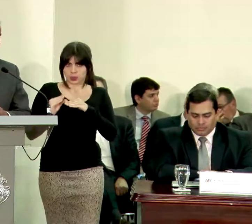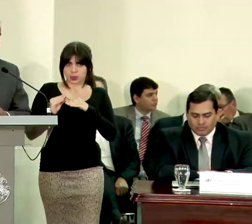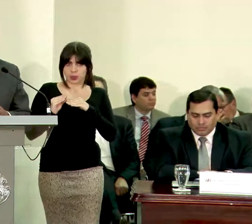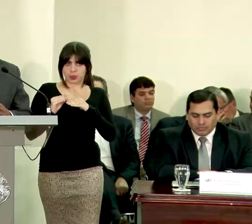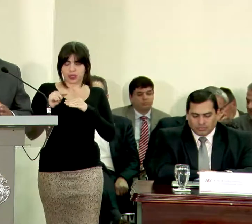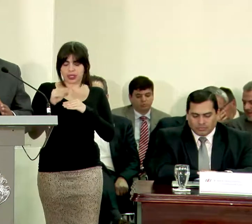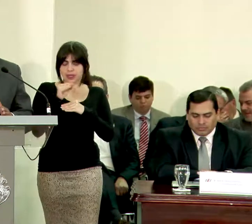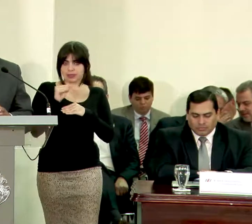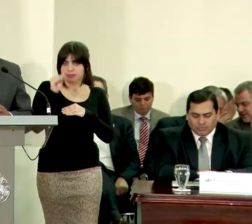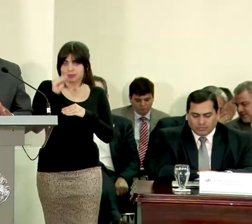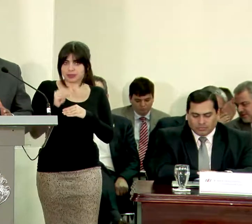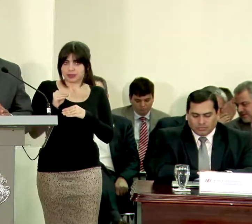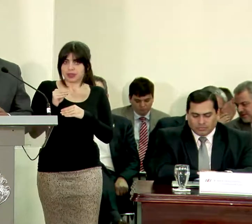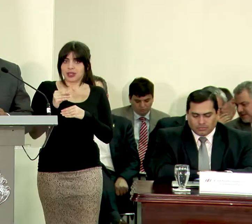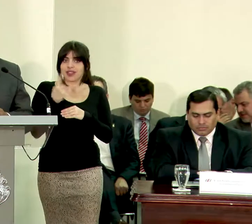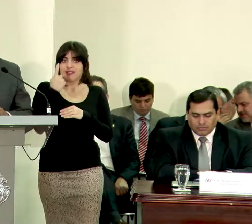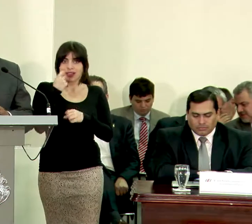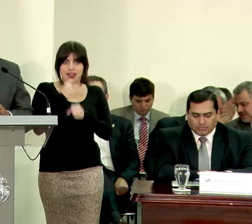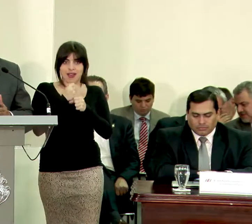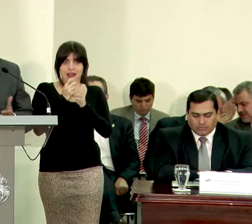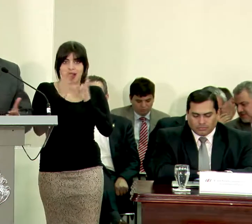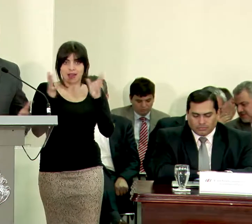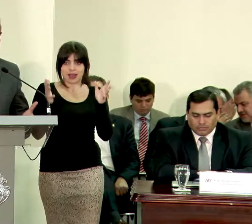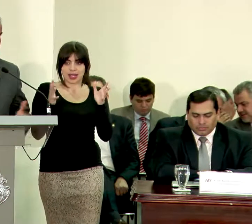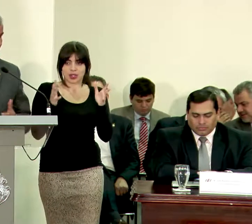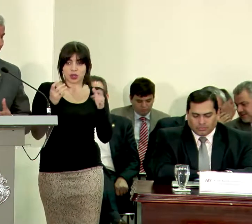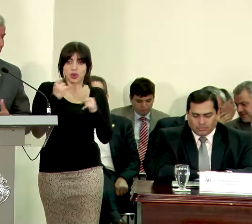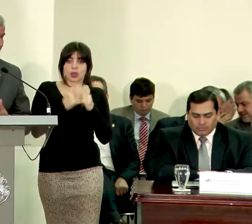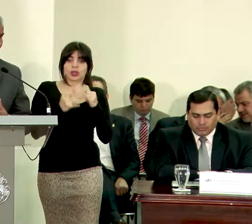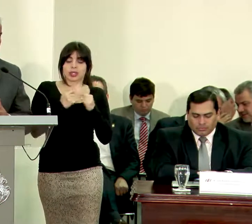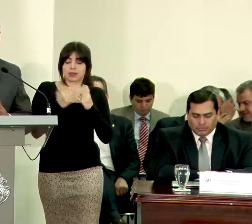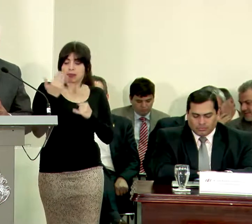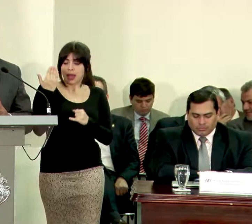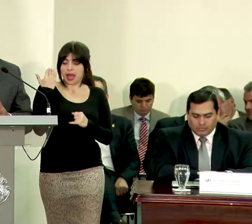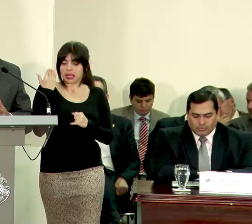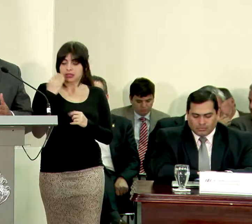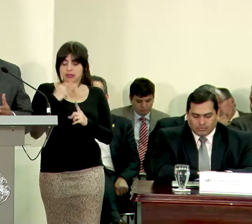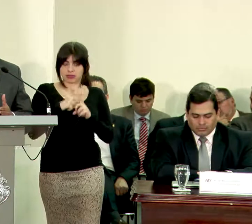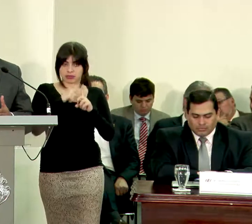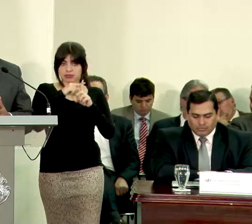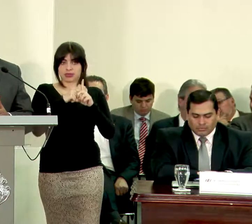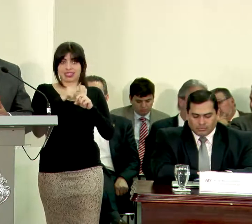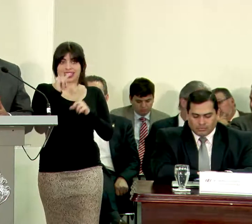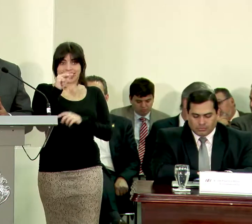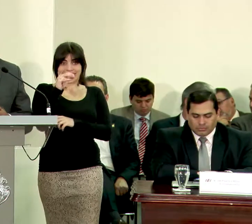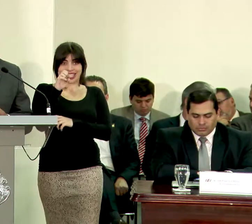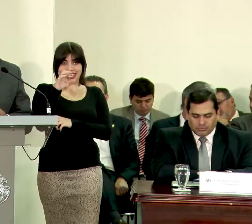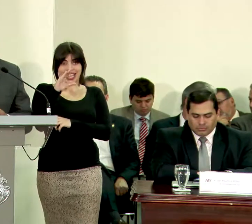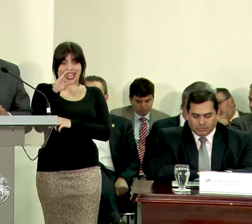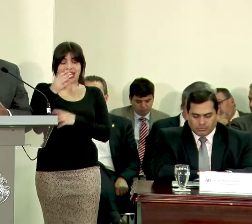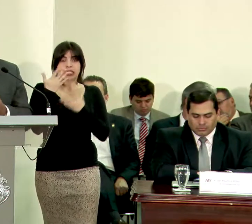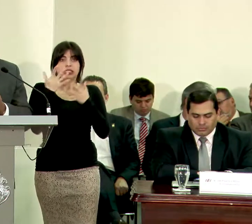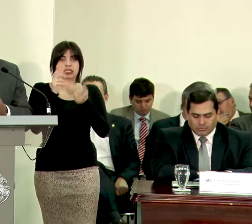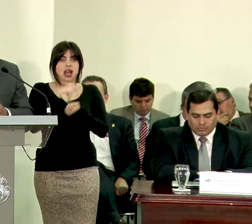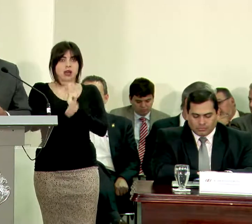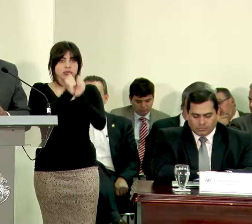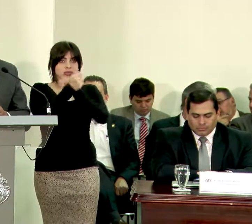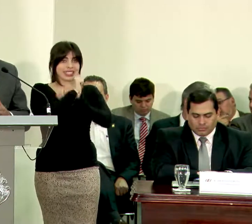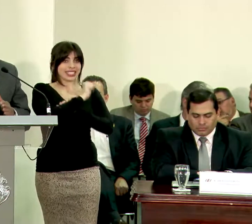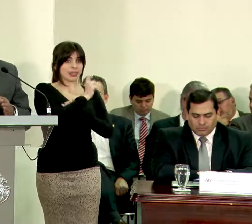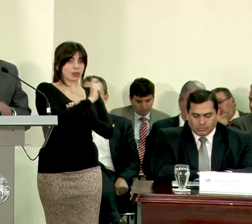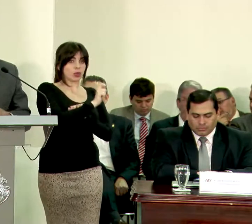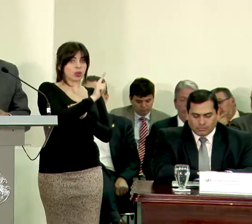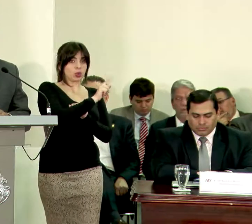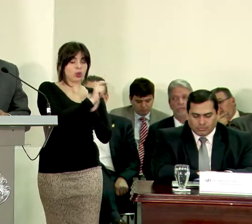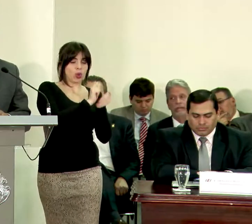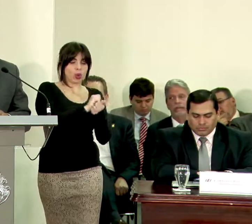la tasa de desempleo abierto, y en las últimas mediciones del INEC hemos pasado del